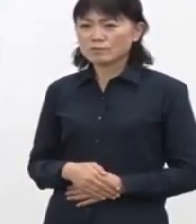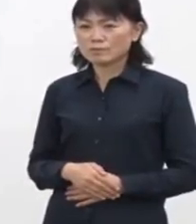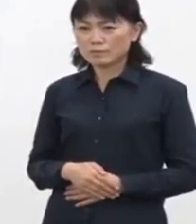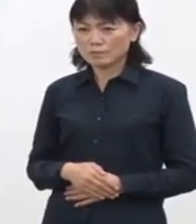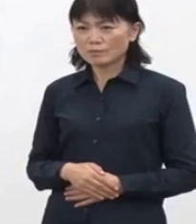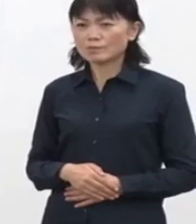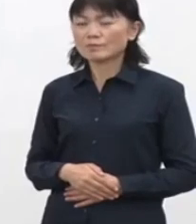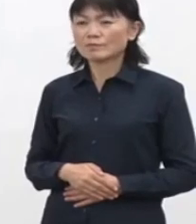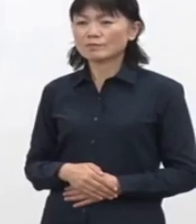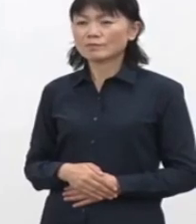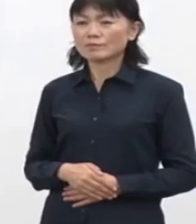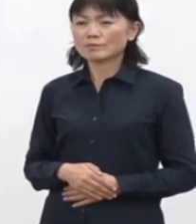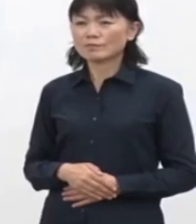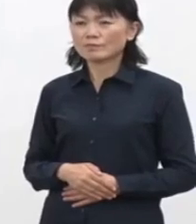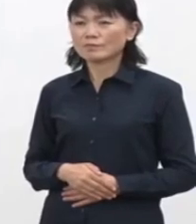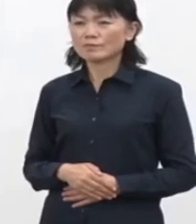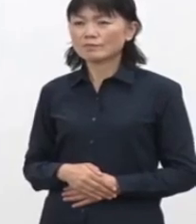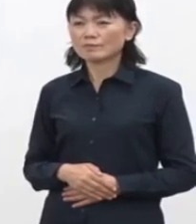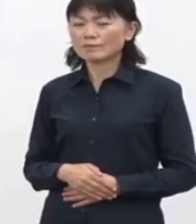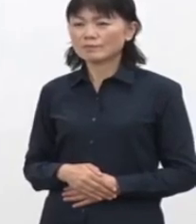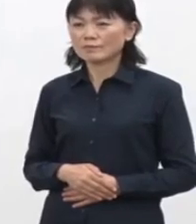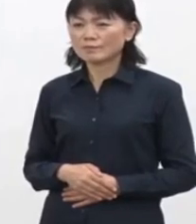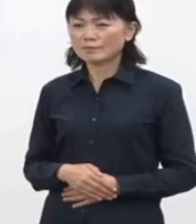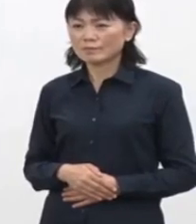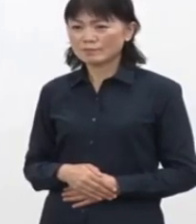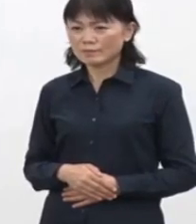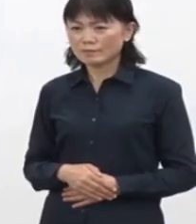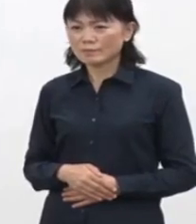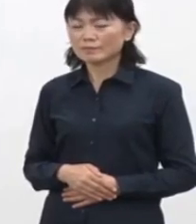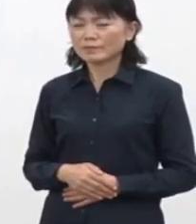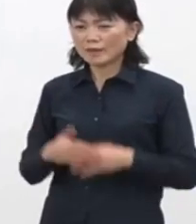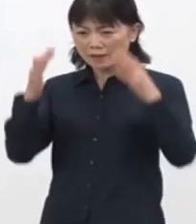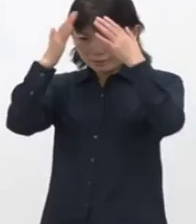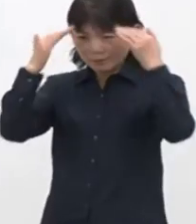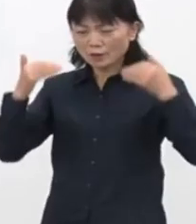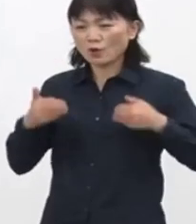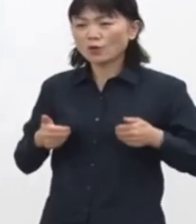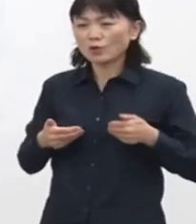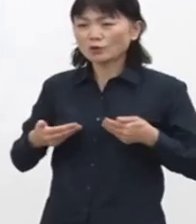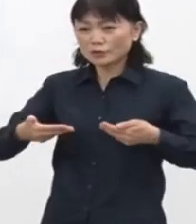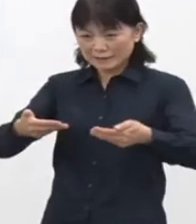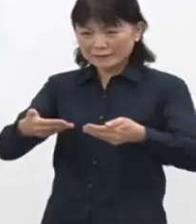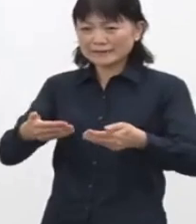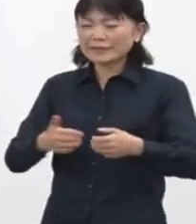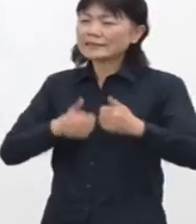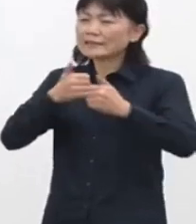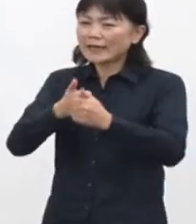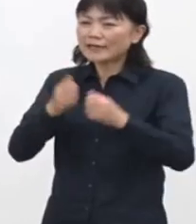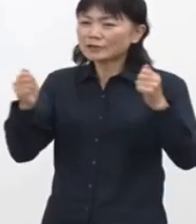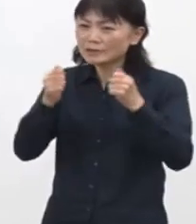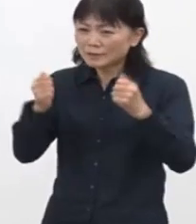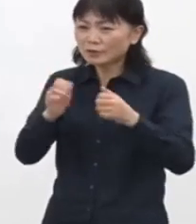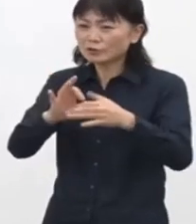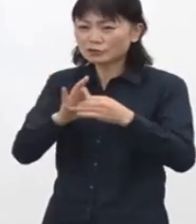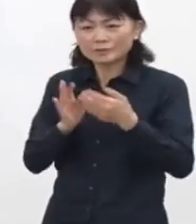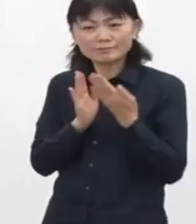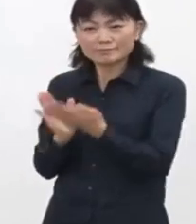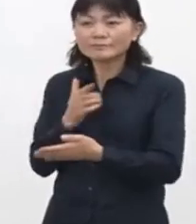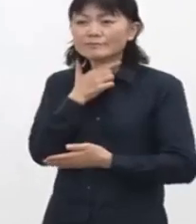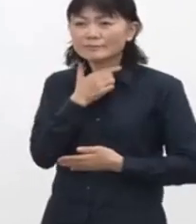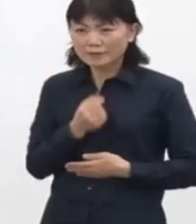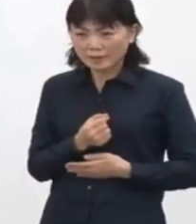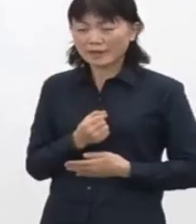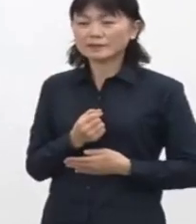あ、日本経済新聞の下田と申します。よろしくお願いいたします。御堂、はい、筋チャレンジに関連してお伺いします。うん、はい、現在あの大阪市